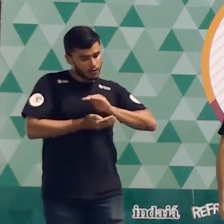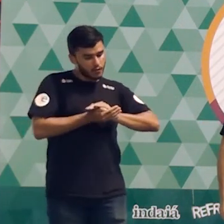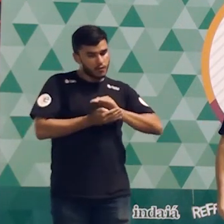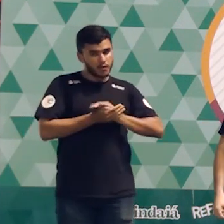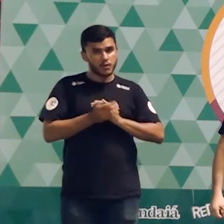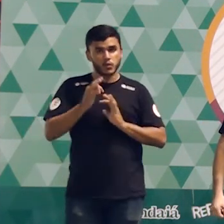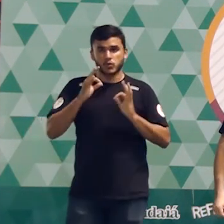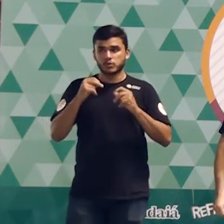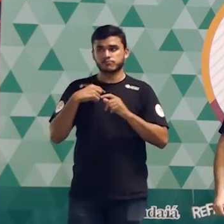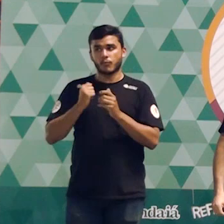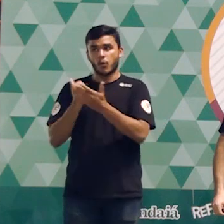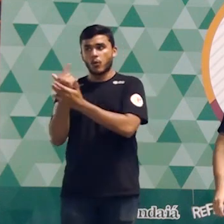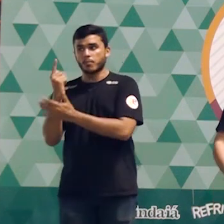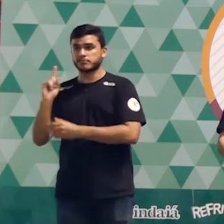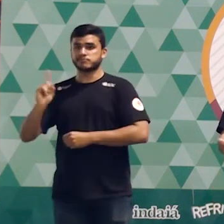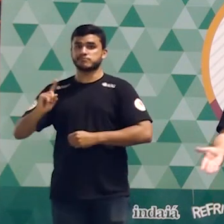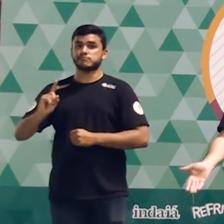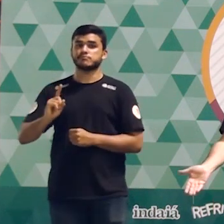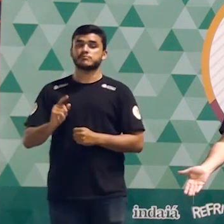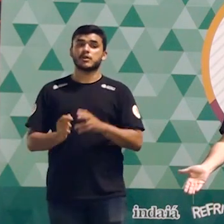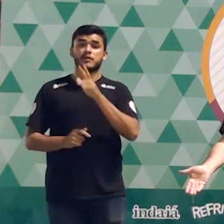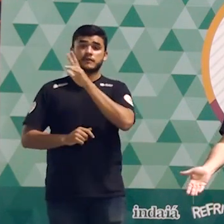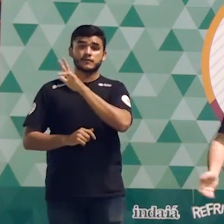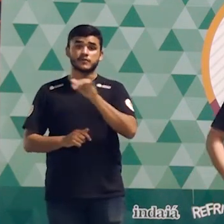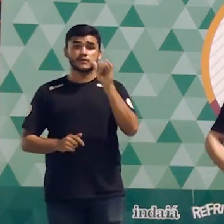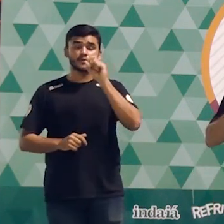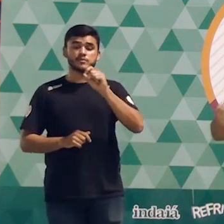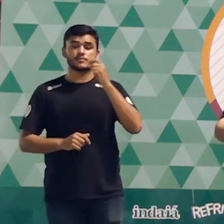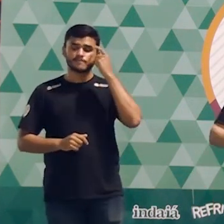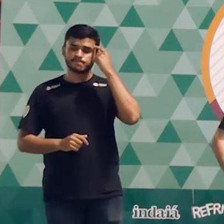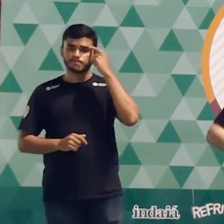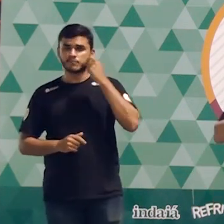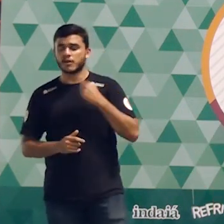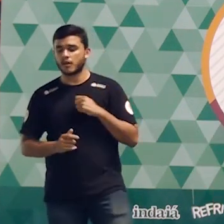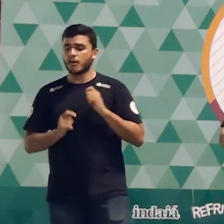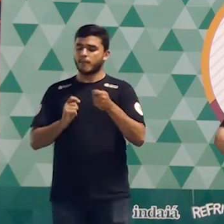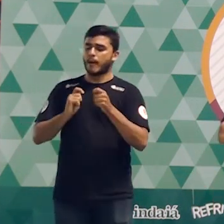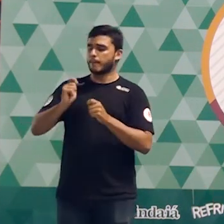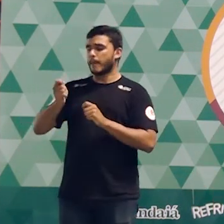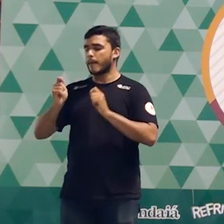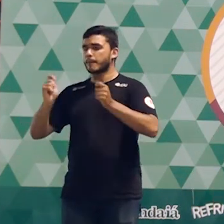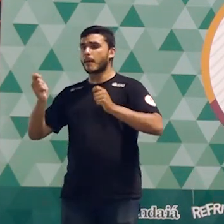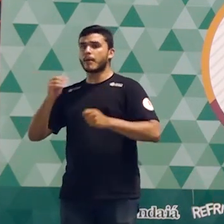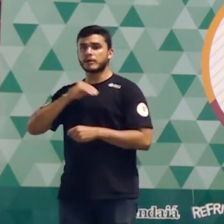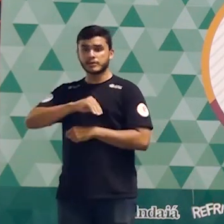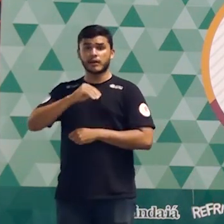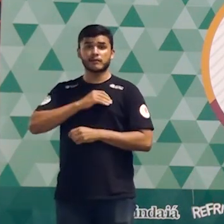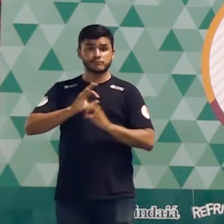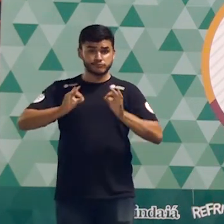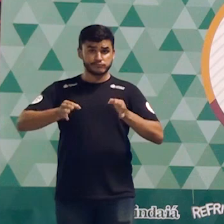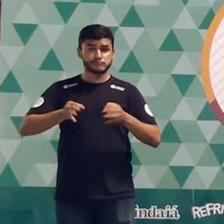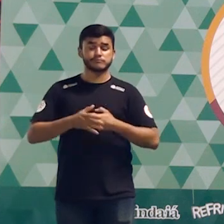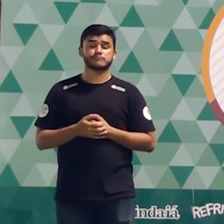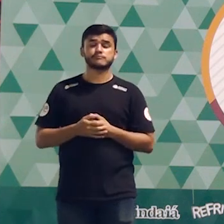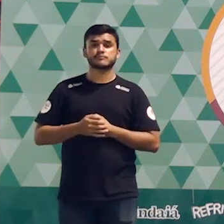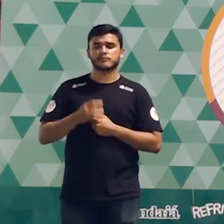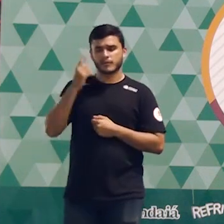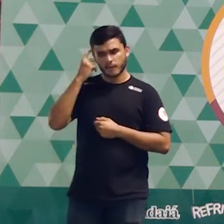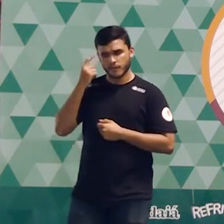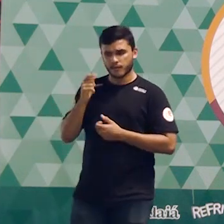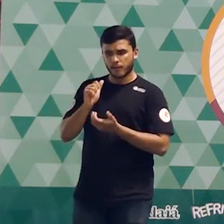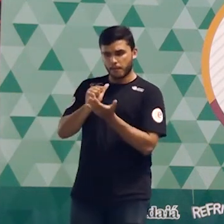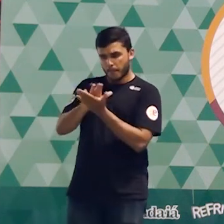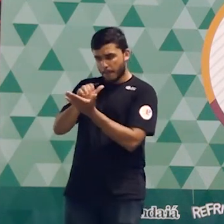mais comprar os imóveis. Esses 10 corretores, eu vou ter que ficar pagando salário a eles todo mês. O que eu vou fazer? Eu vou